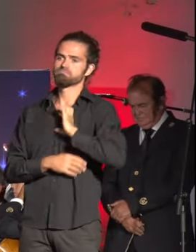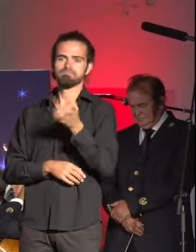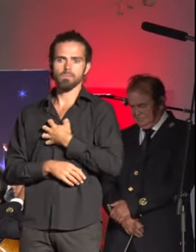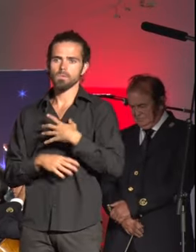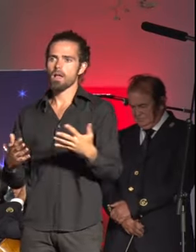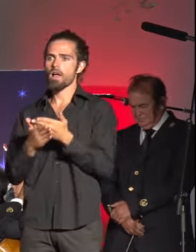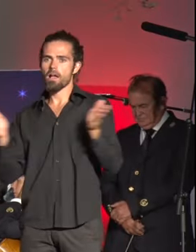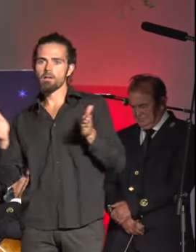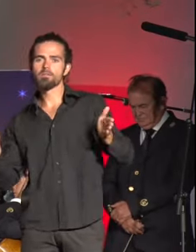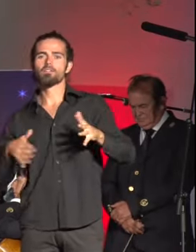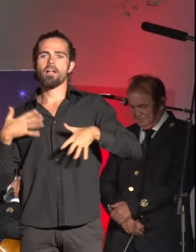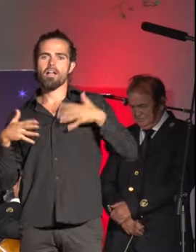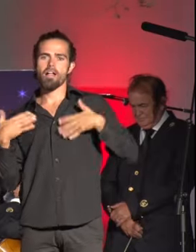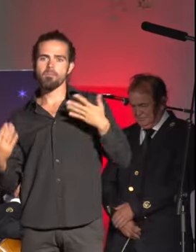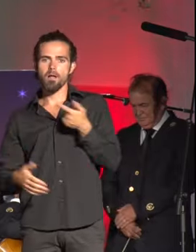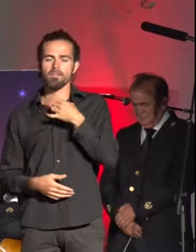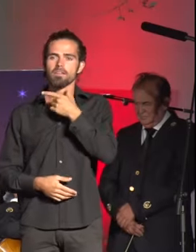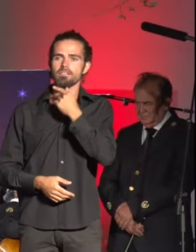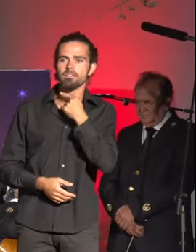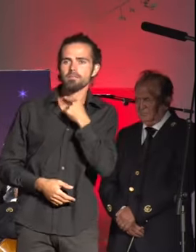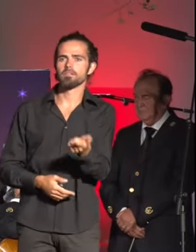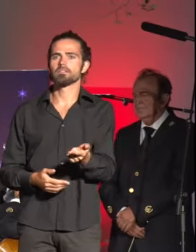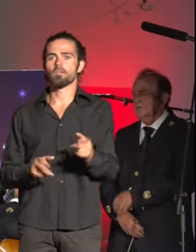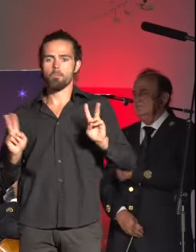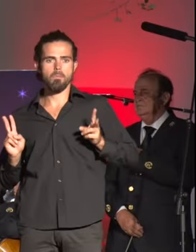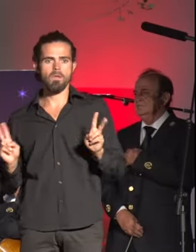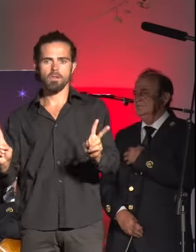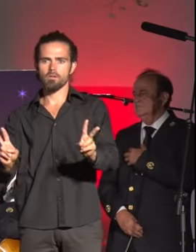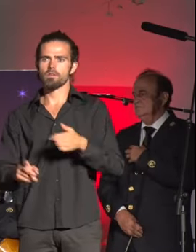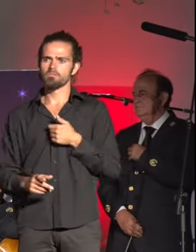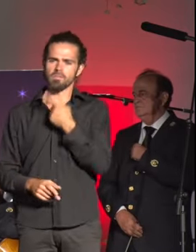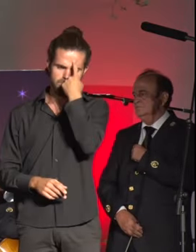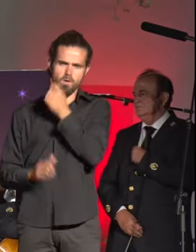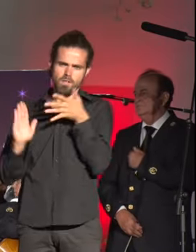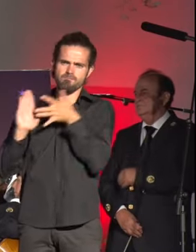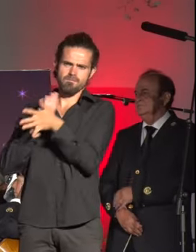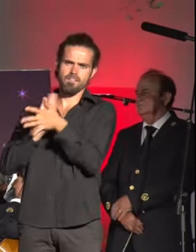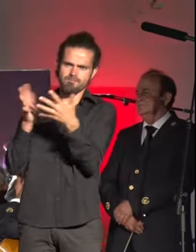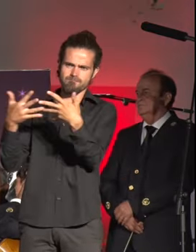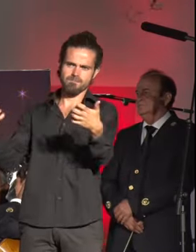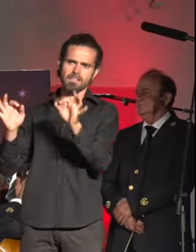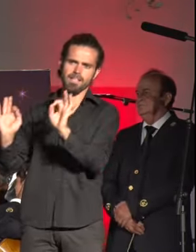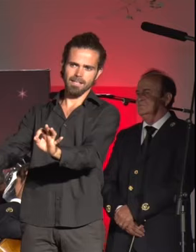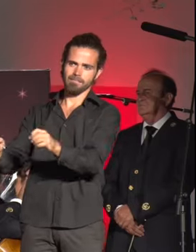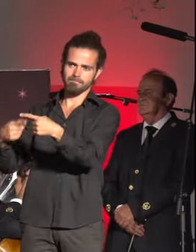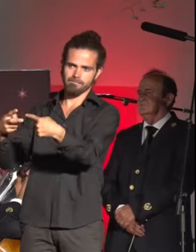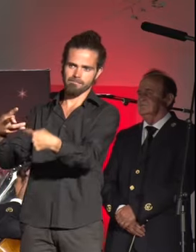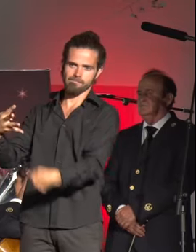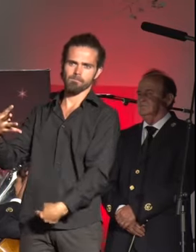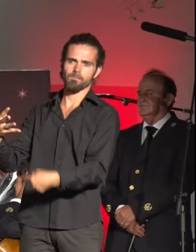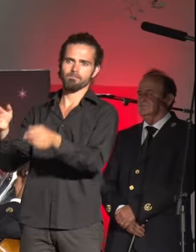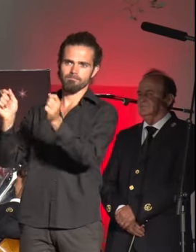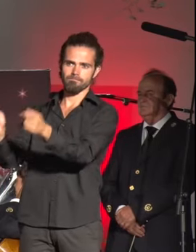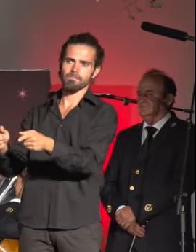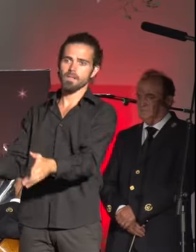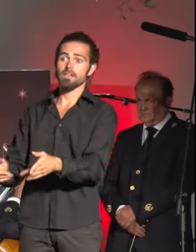amables, divertidos, alegres, vivos, así definiría yo a los albacetenses. Y así también son los manchegos